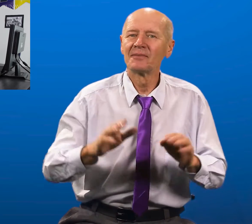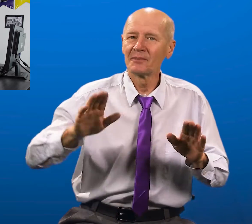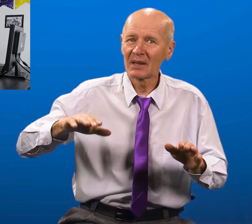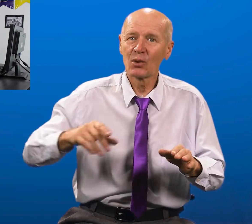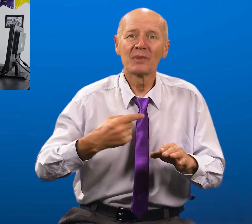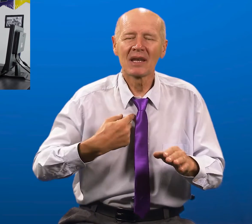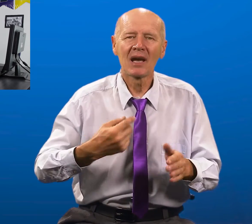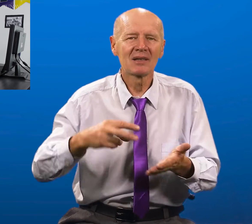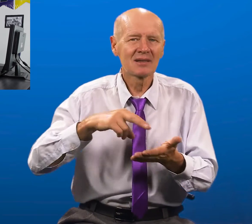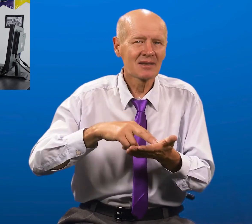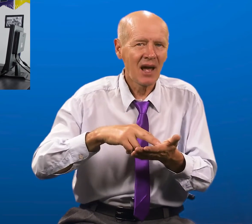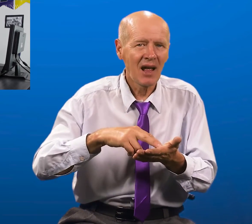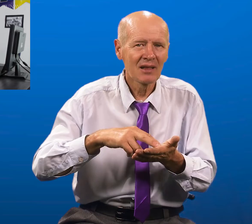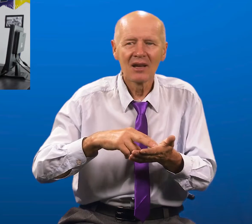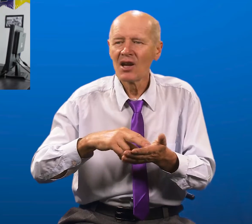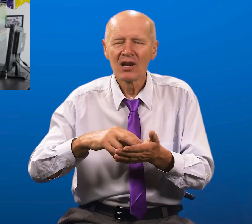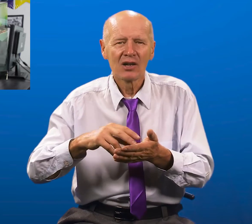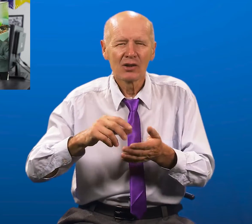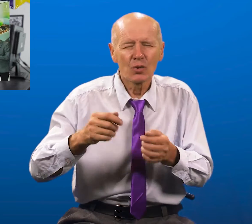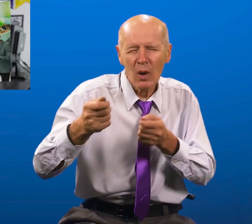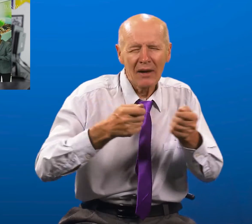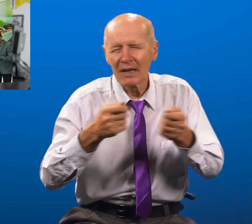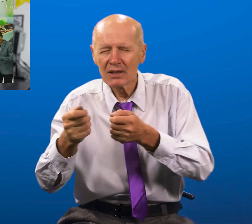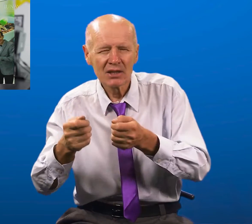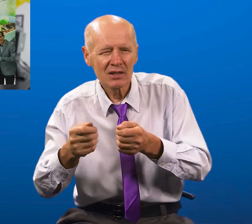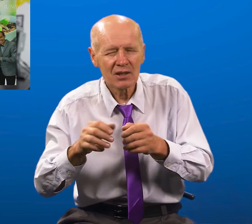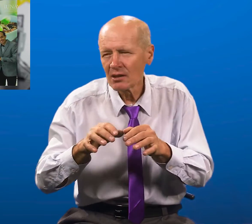Затем я стал координатором деятельности центра. В